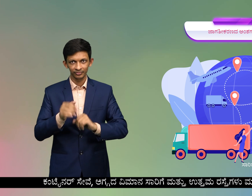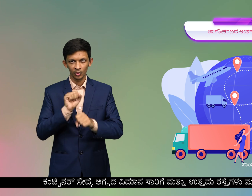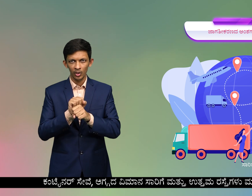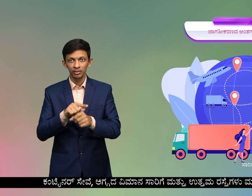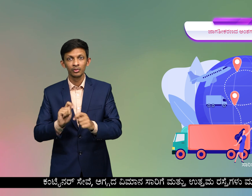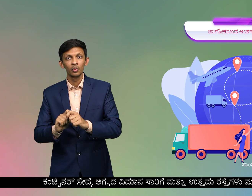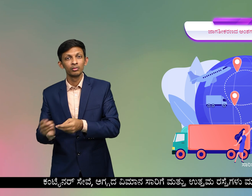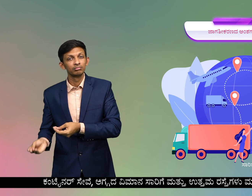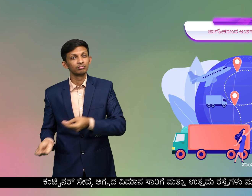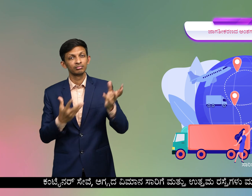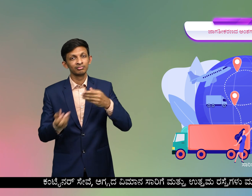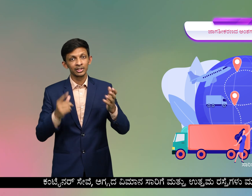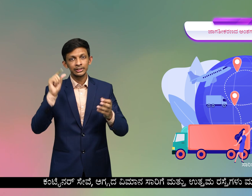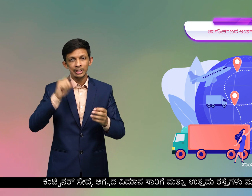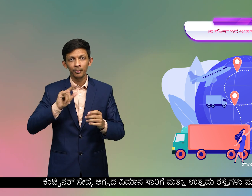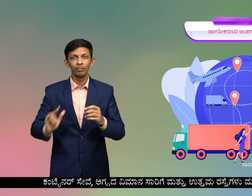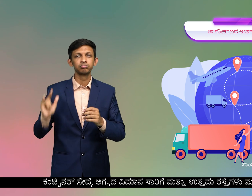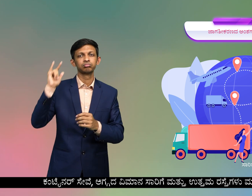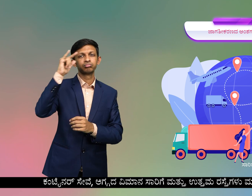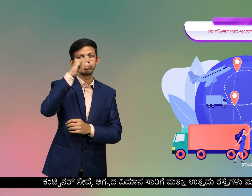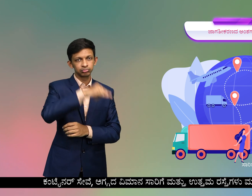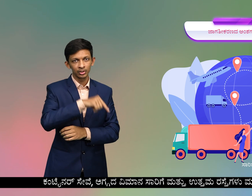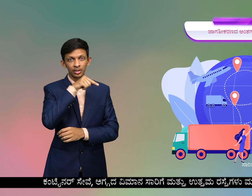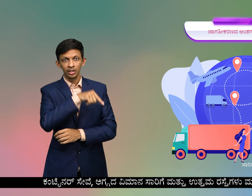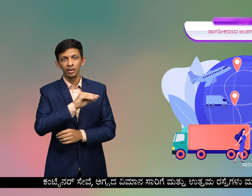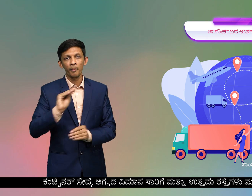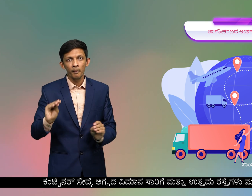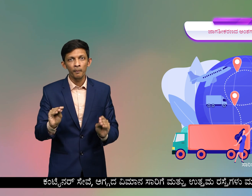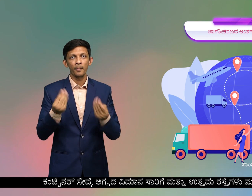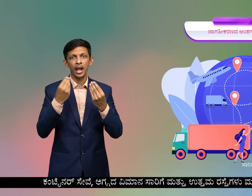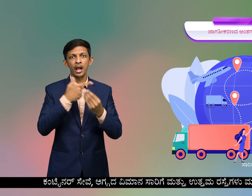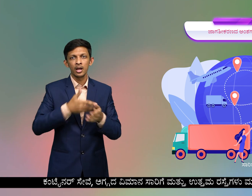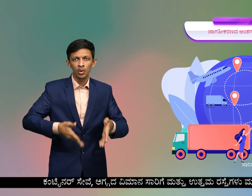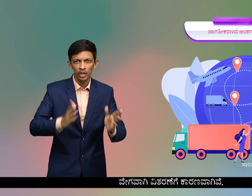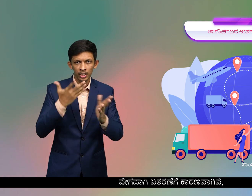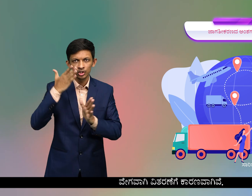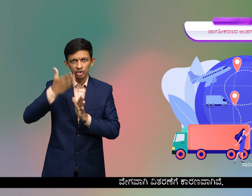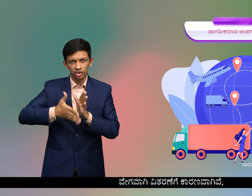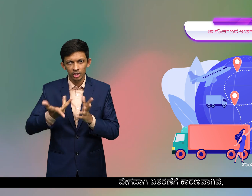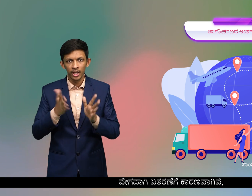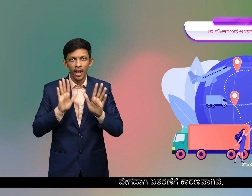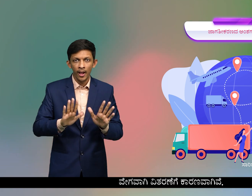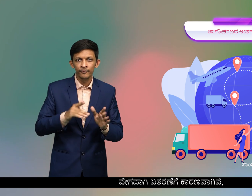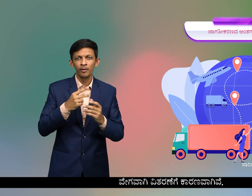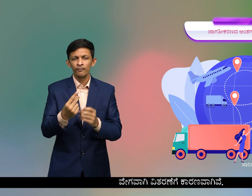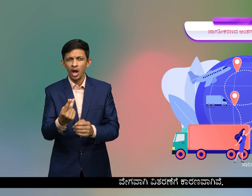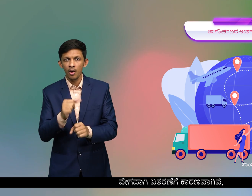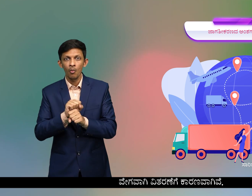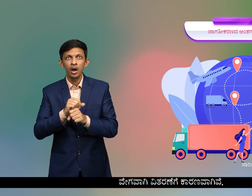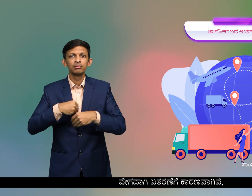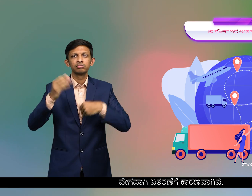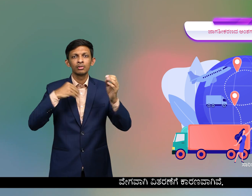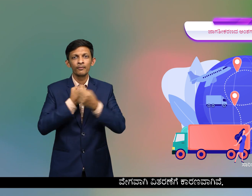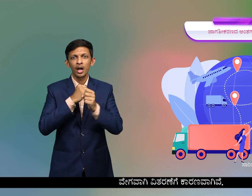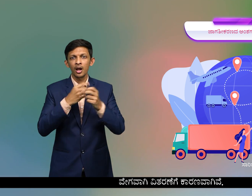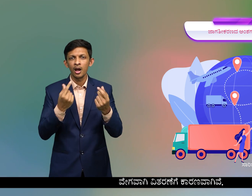ಕಂಟೇನರ್ ಸೇವೆ, ಅಗ್ಗದ ವಿಮಾನ ಸಾರಿಗೆ ಮತ್ತು ಉತ್ತಮ ರಸ್ತೆಗಳು ಮತ್ತು ರೈಲ್ವೆಗಳು ವೇಗವಾಗಿ ವಿತರಣೆಗೆ